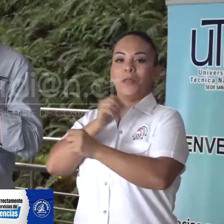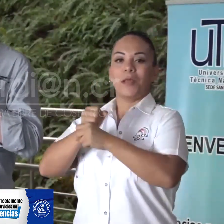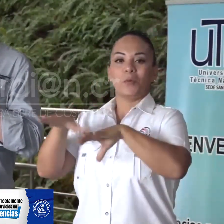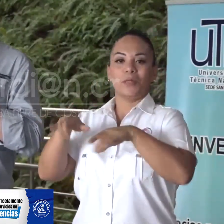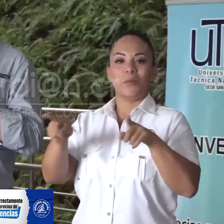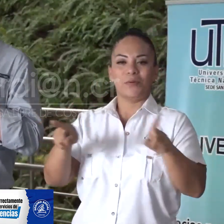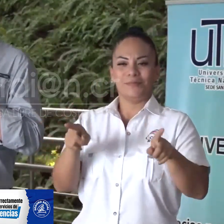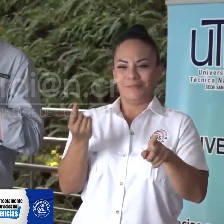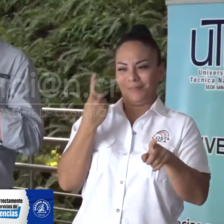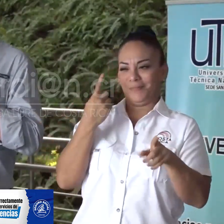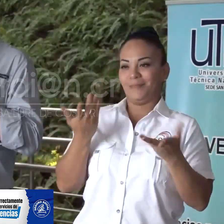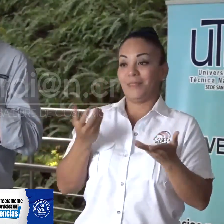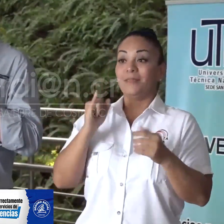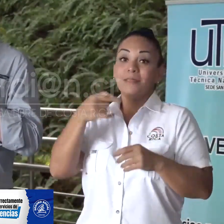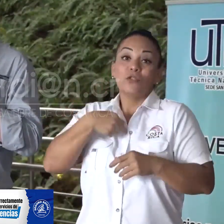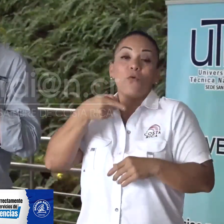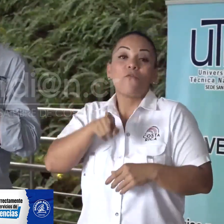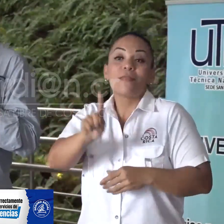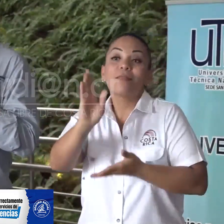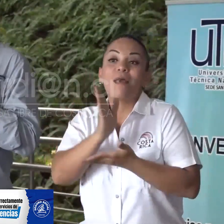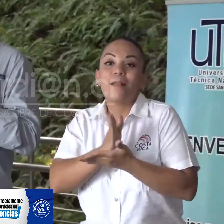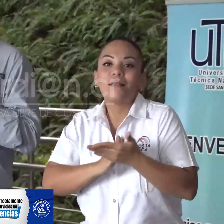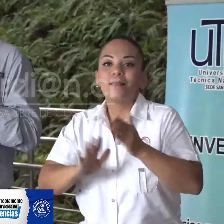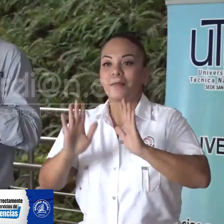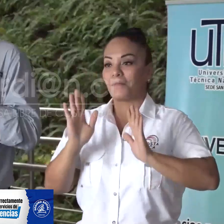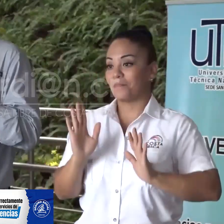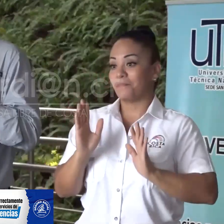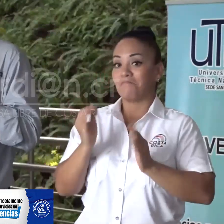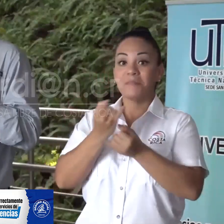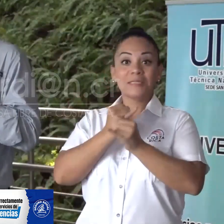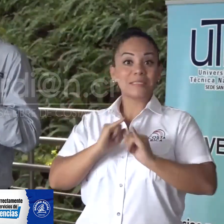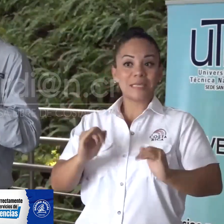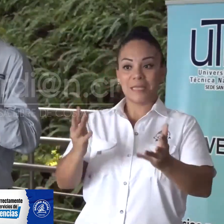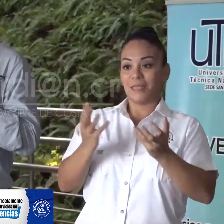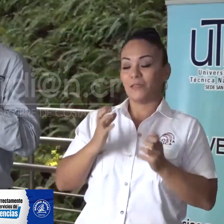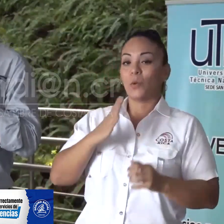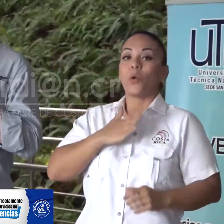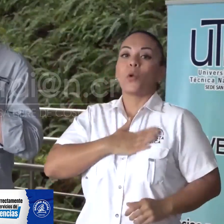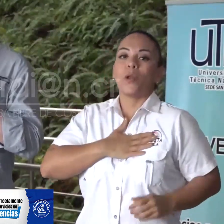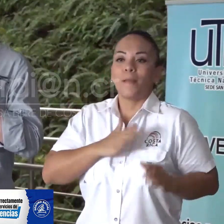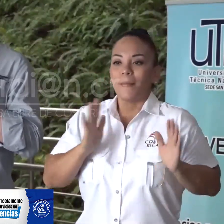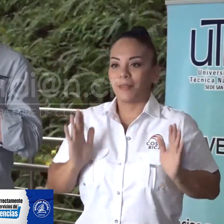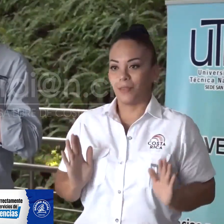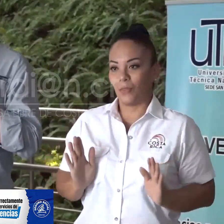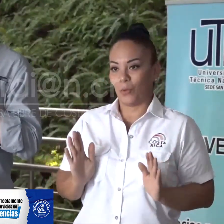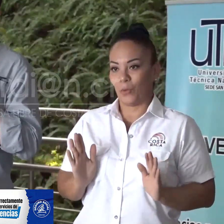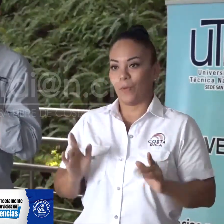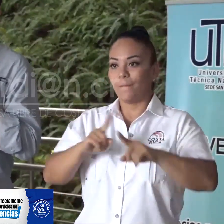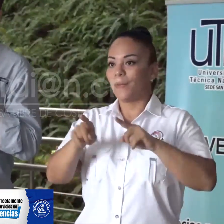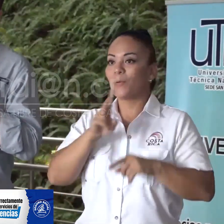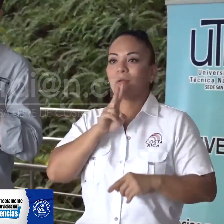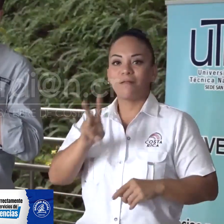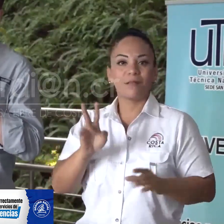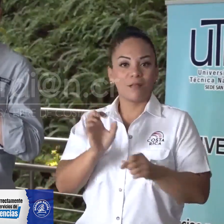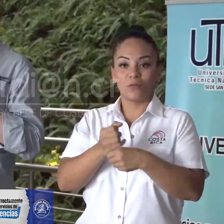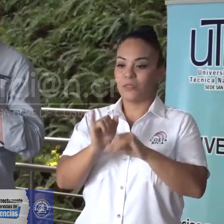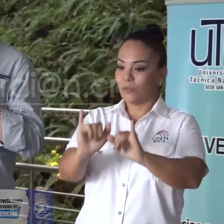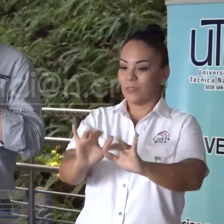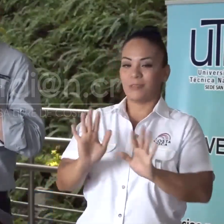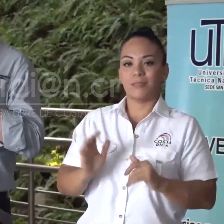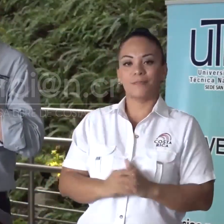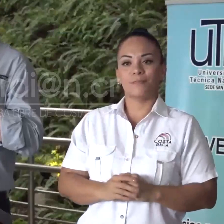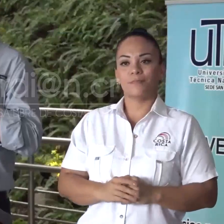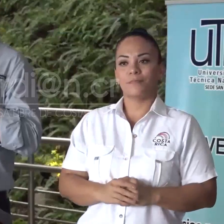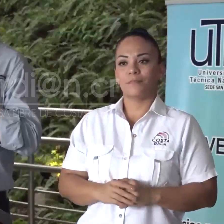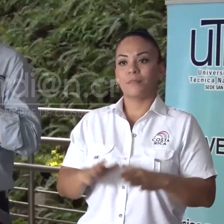más. Si ofendía a alguien sin intención, lo lamento, pero la verdad de los hechos es esa.